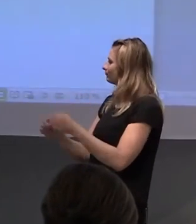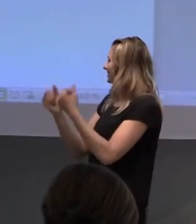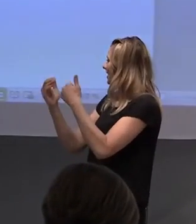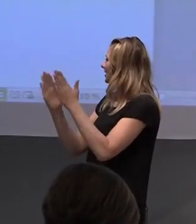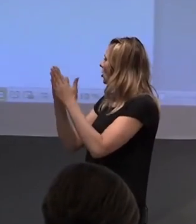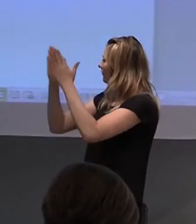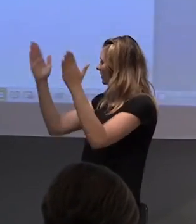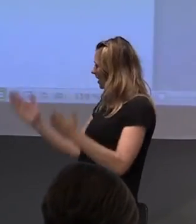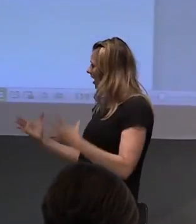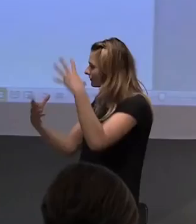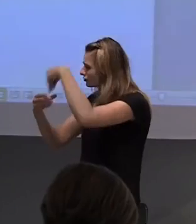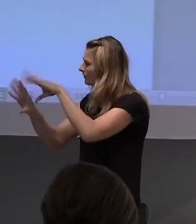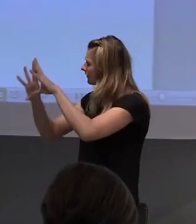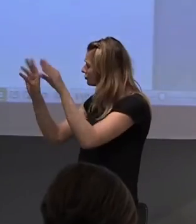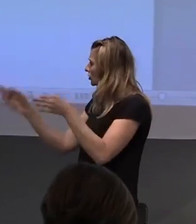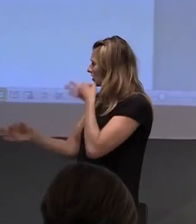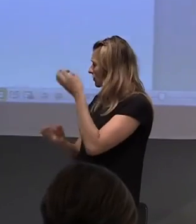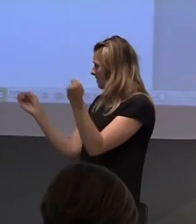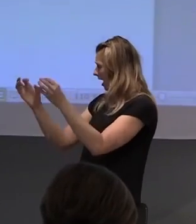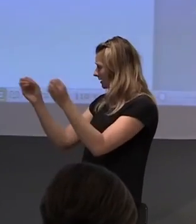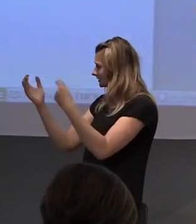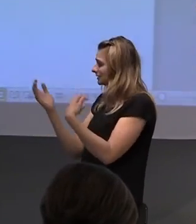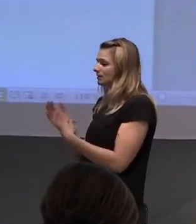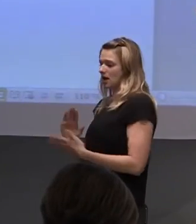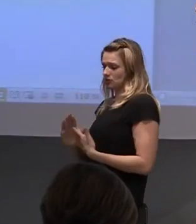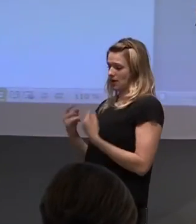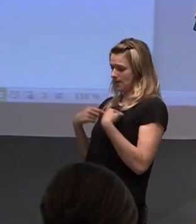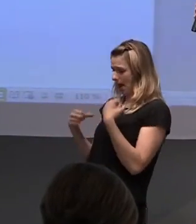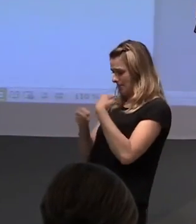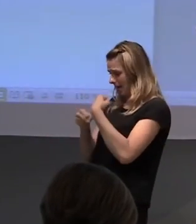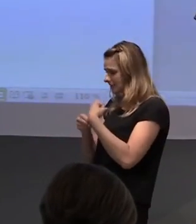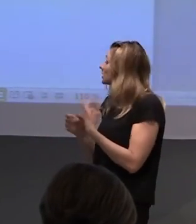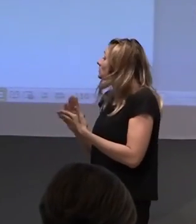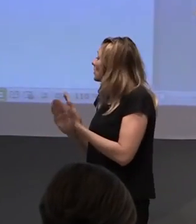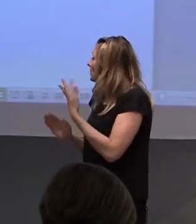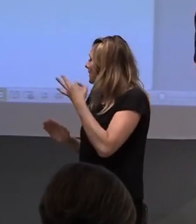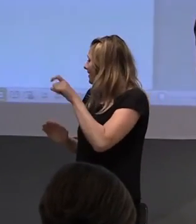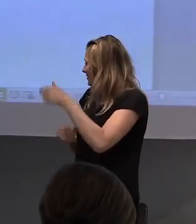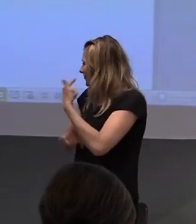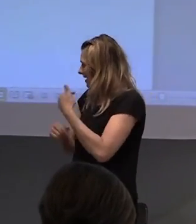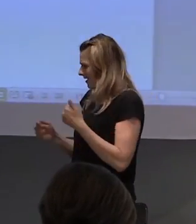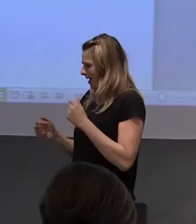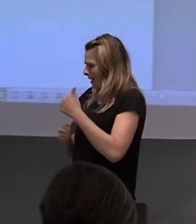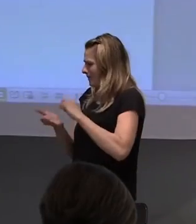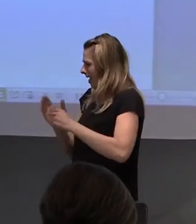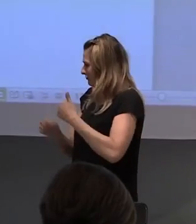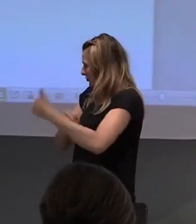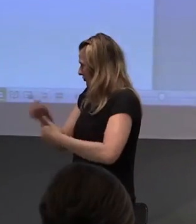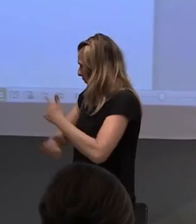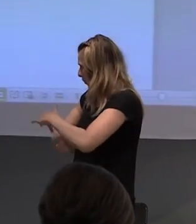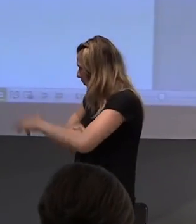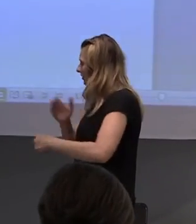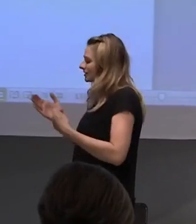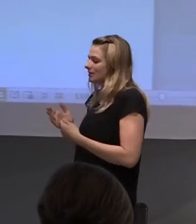kontakty, takovou databázi a kuchařskou inkluze, aby ti, kteří přijdou po mně, protože já odcházím, měli k dispozici nějaké materiály, věděli jak na